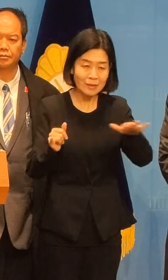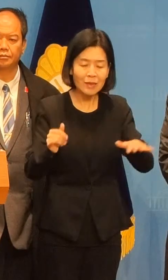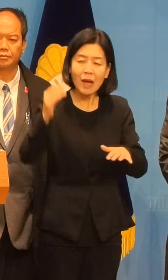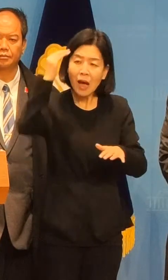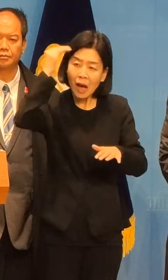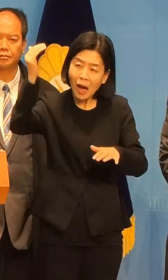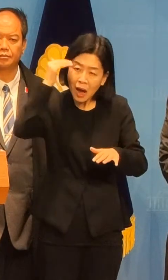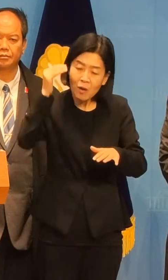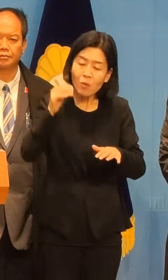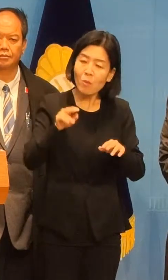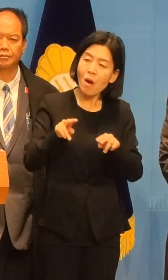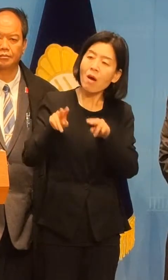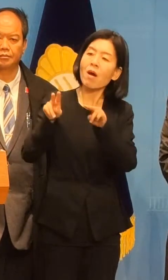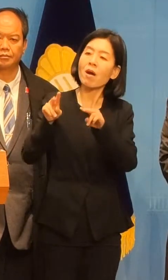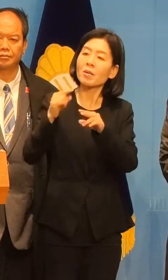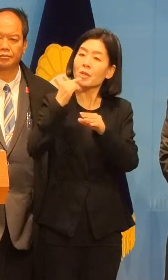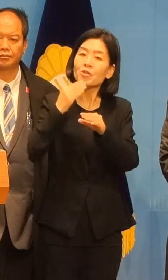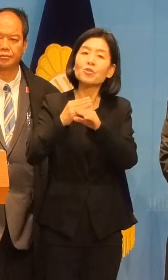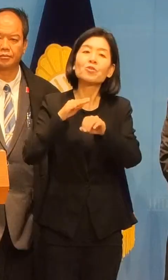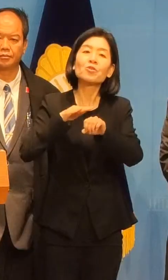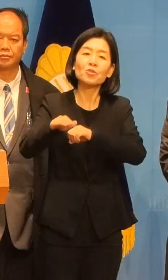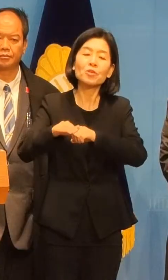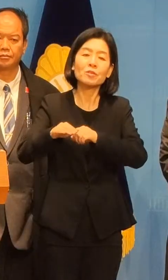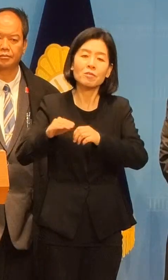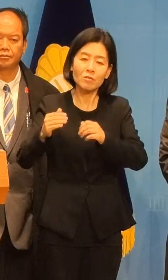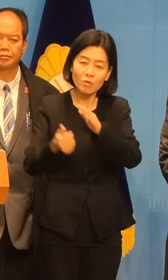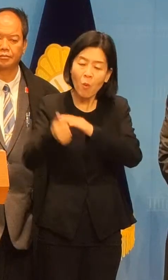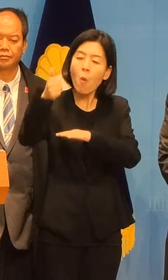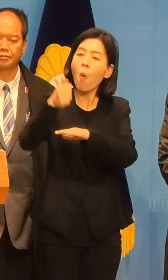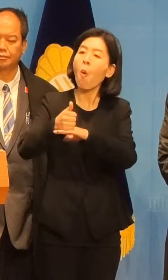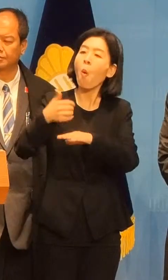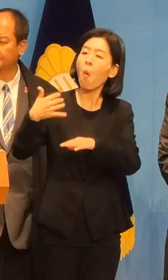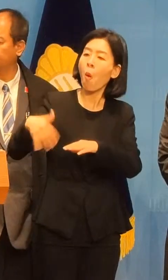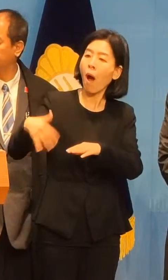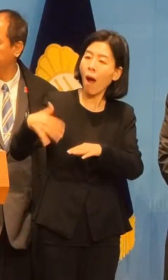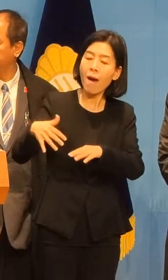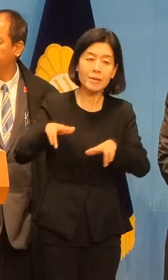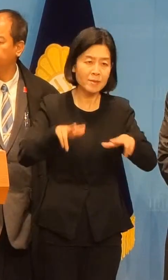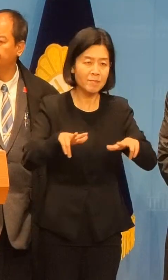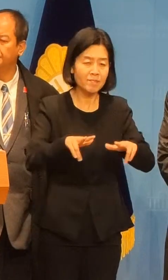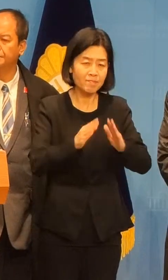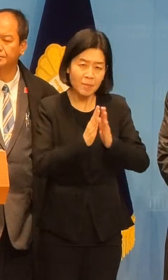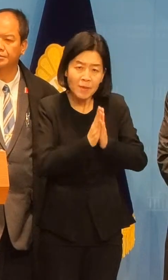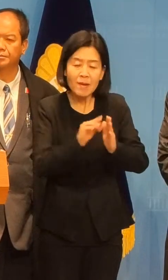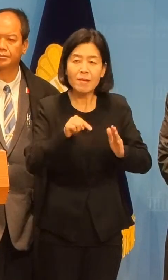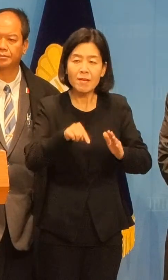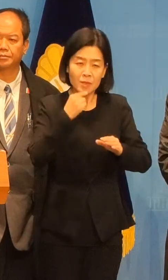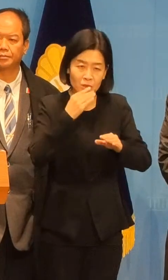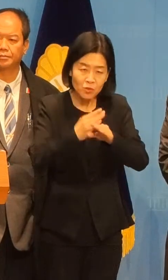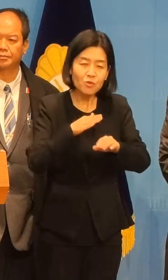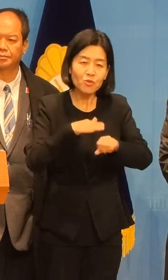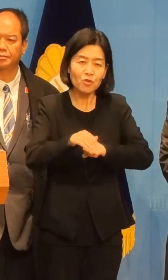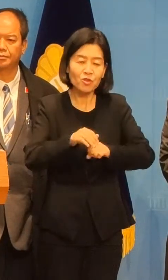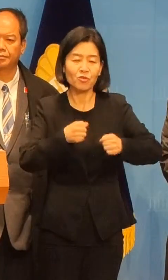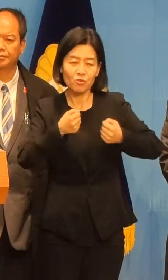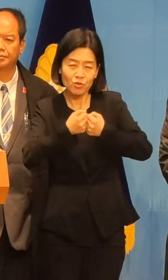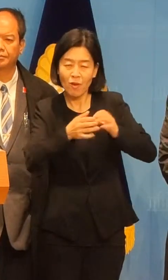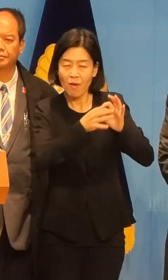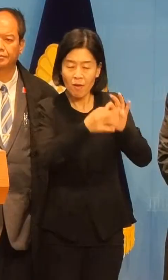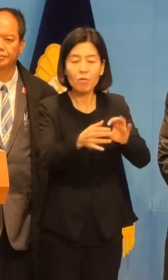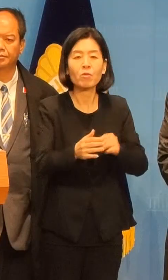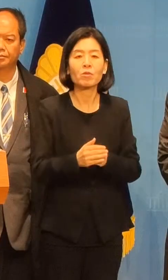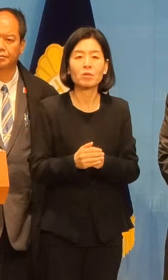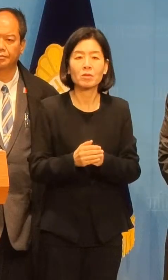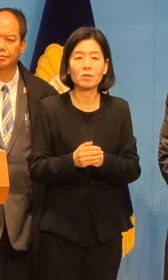민주화의 성공 사례를 보며 민주화 투쟁을 계속해 나가고 있습니다. 최근 군부는